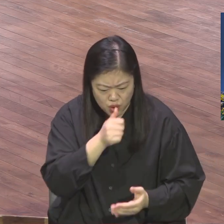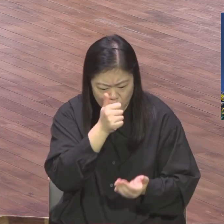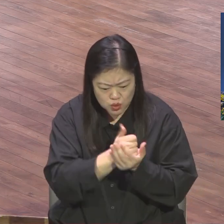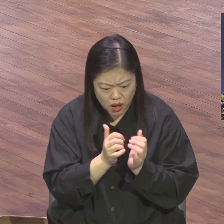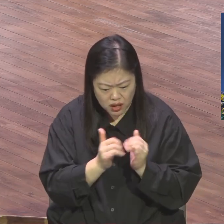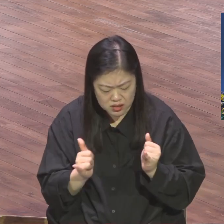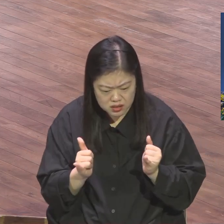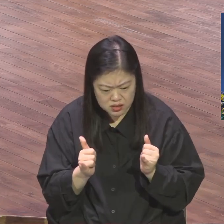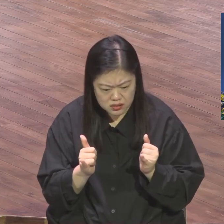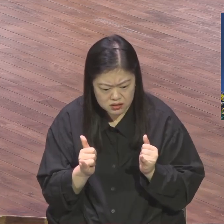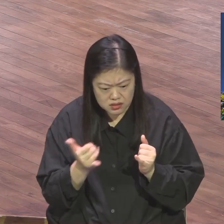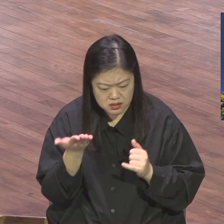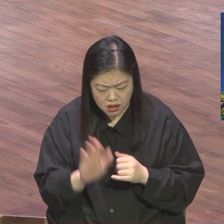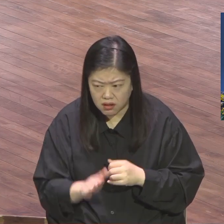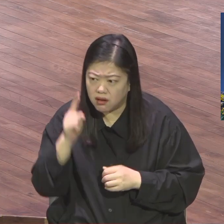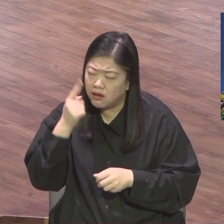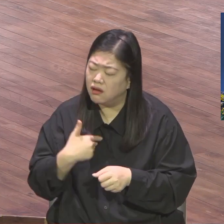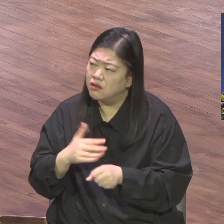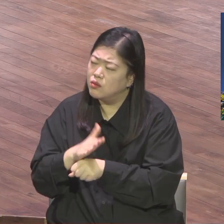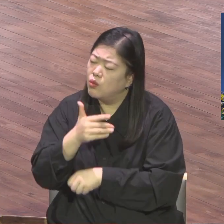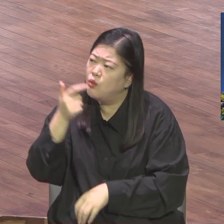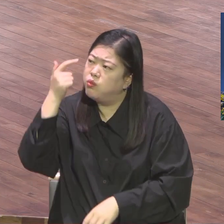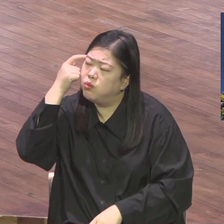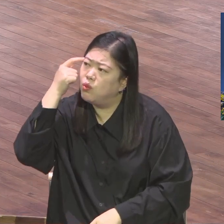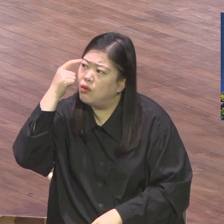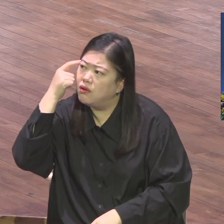있어요. 왜 이렇게 나를 일방적으로 사랑하시는지